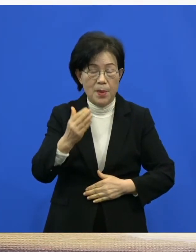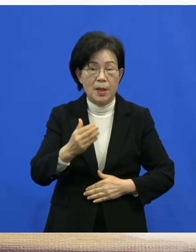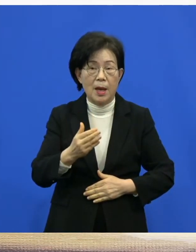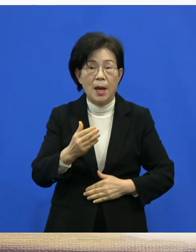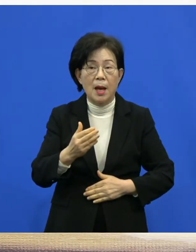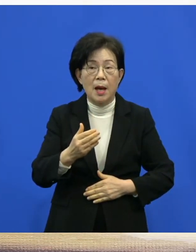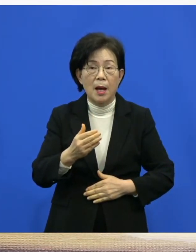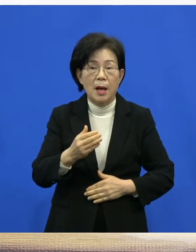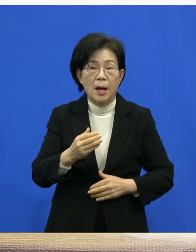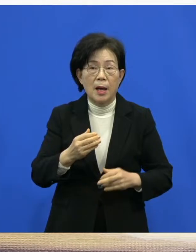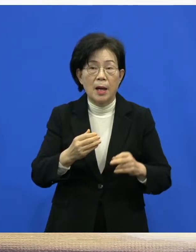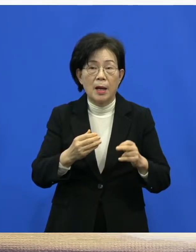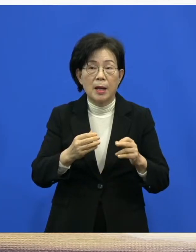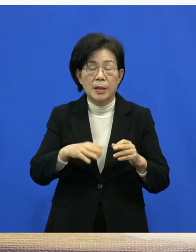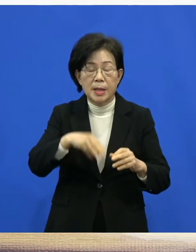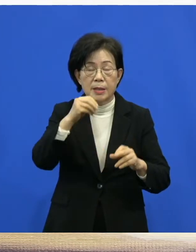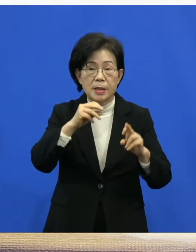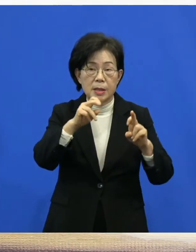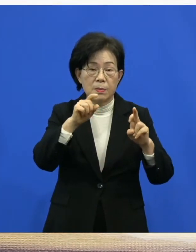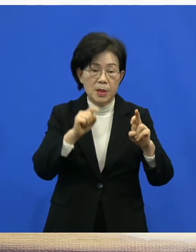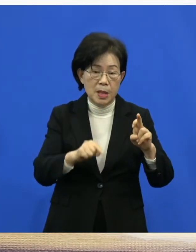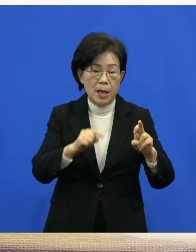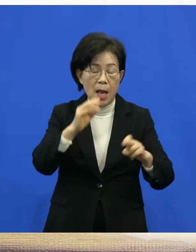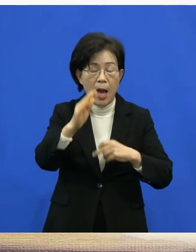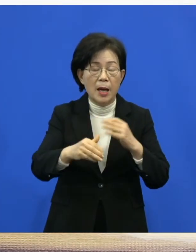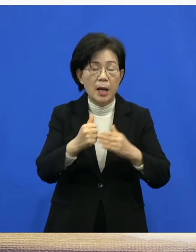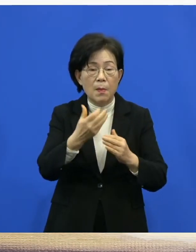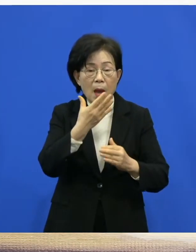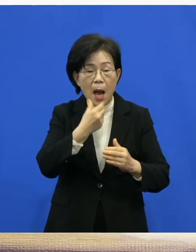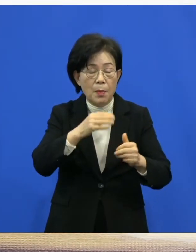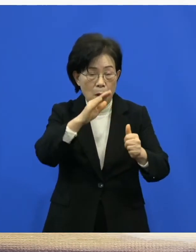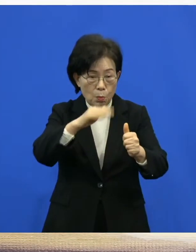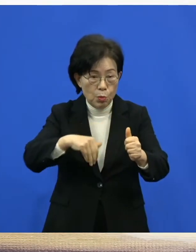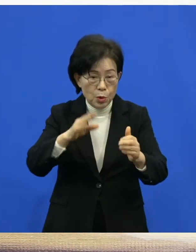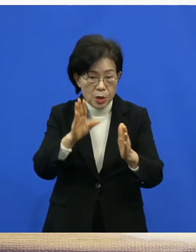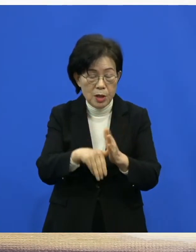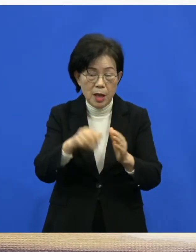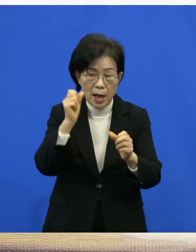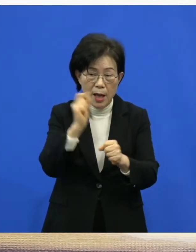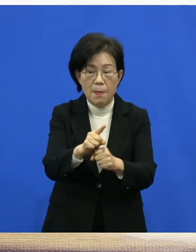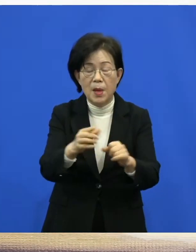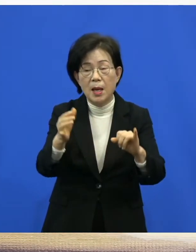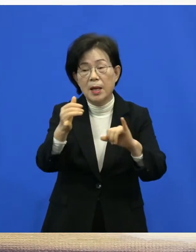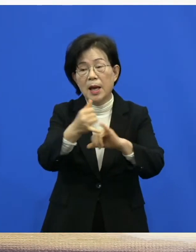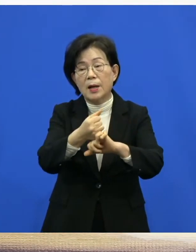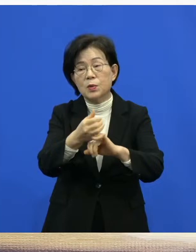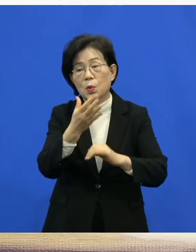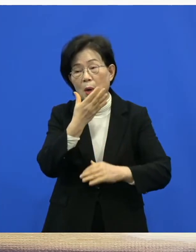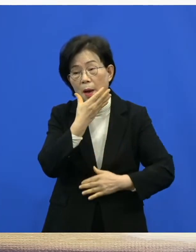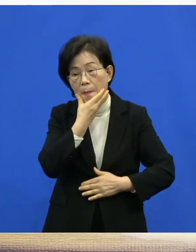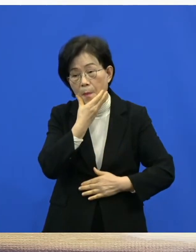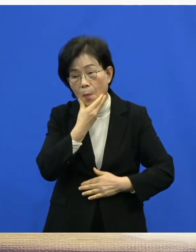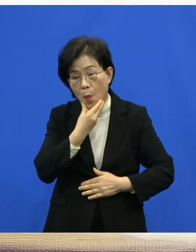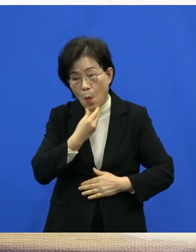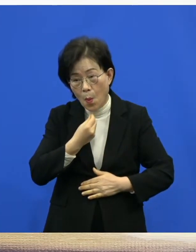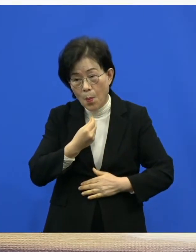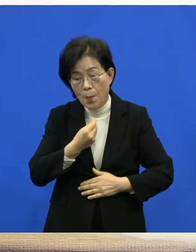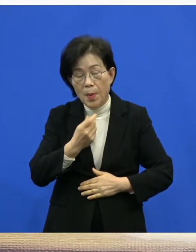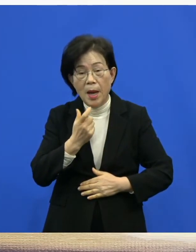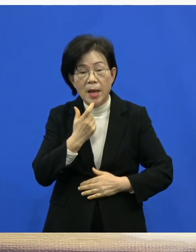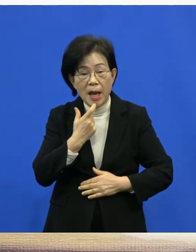그러니까 12장 창세기 12장에 하나님이 아브라함을 부르실 때 이미 약속된 복. 그의 아버지